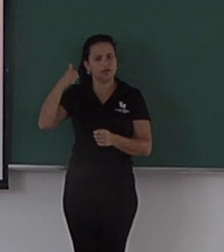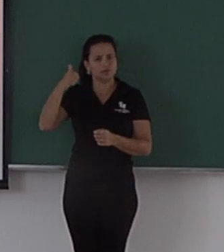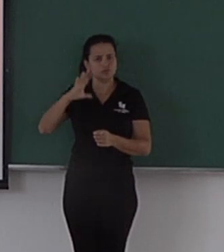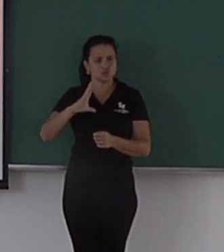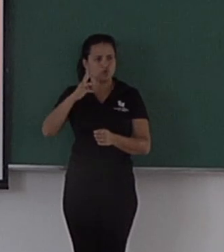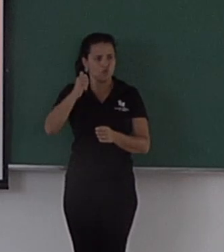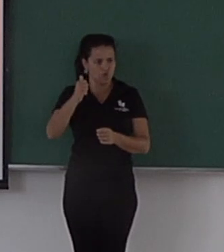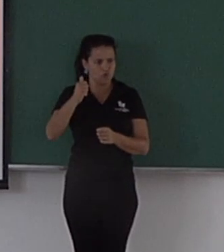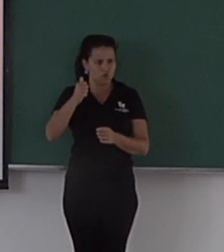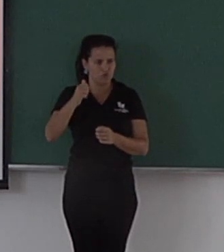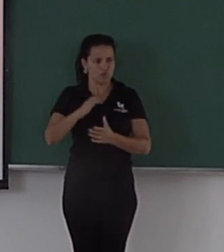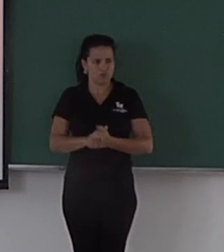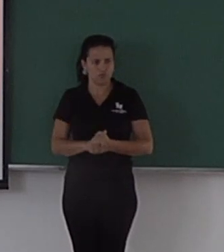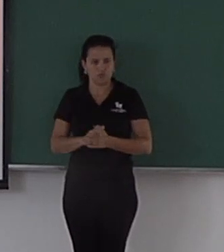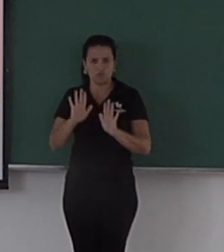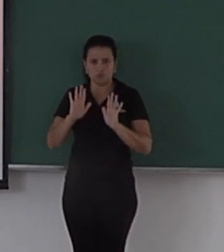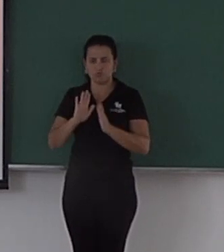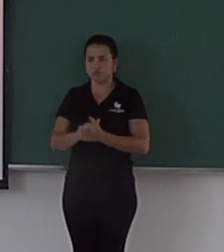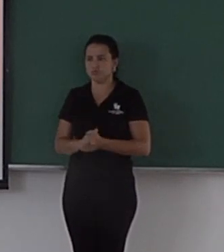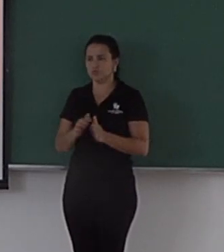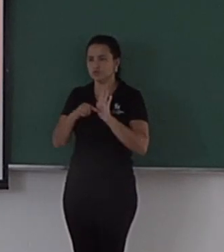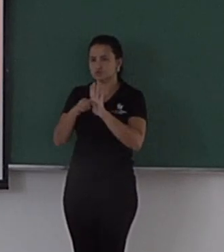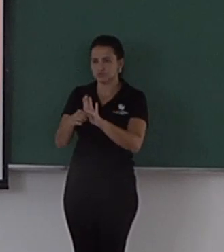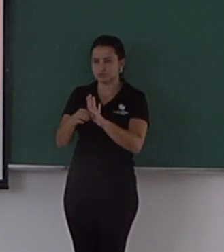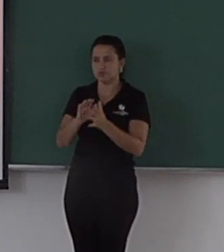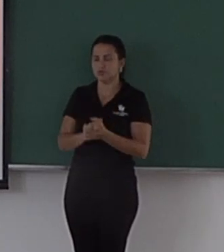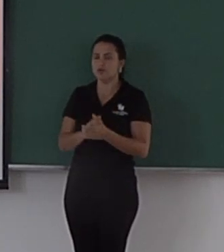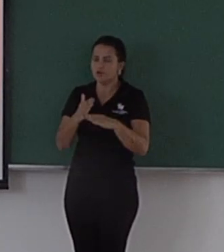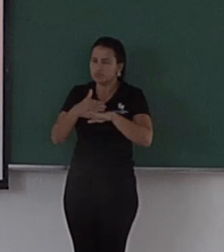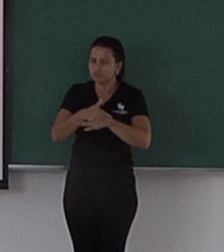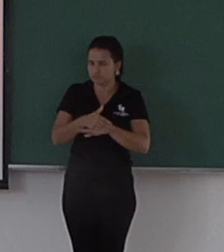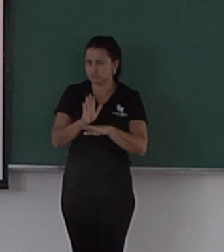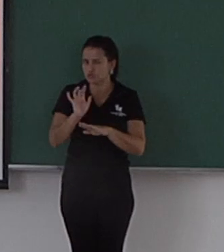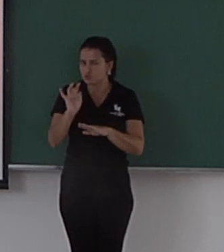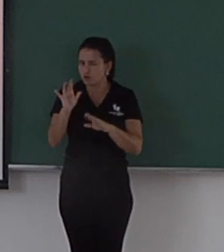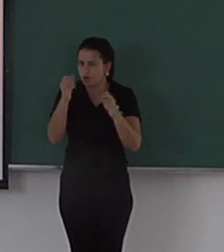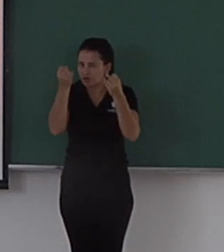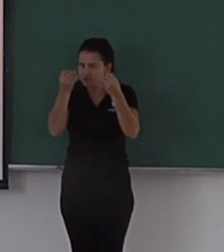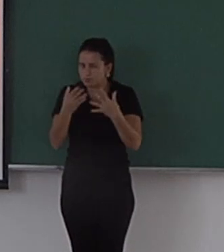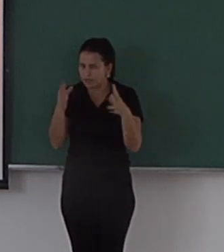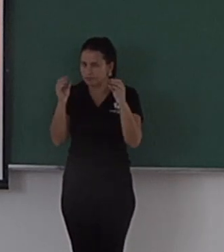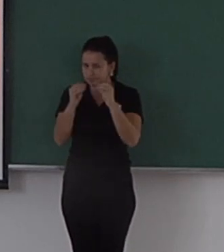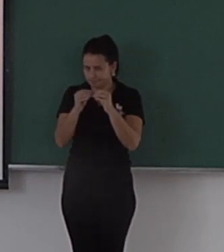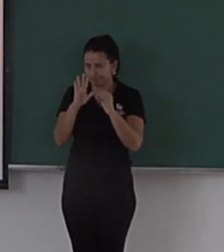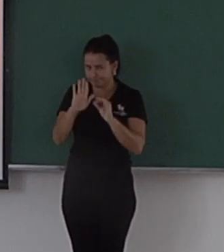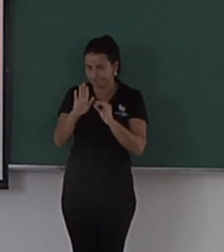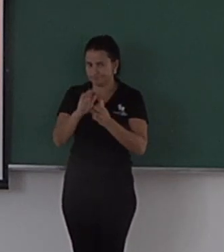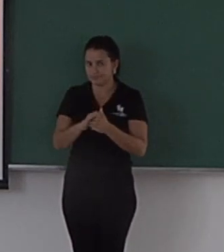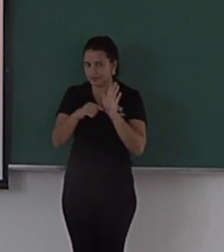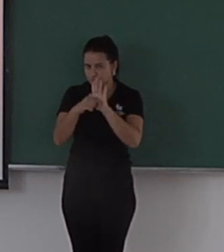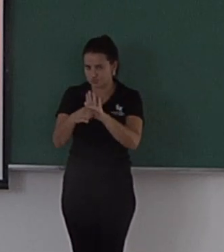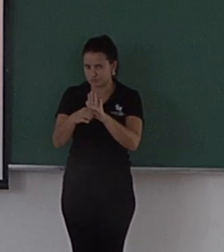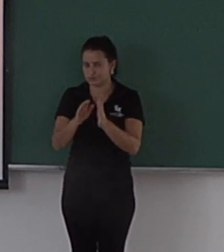ele vai comentar isso, assim, né? Então, eu vou entrar um pouquinho na área dele, só com o objetivo, assim, de dar